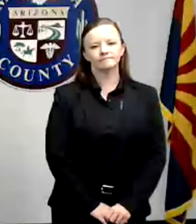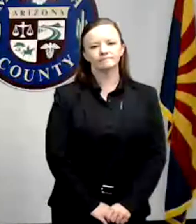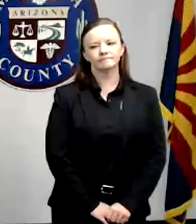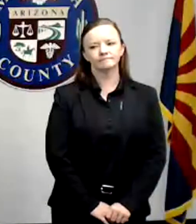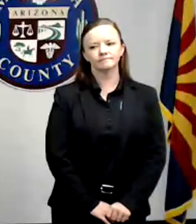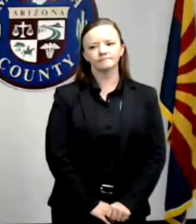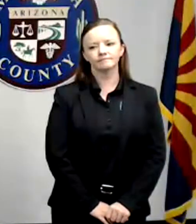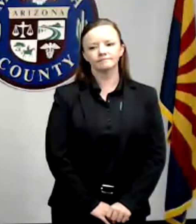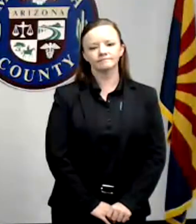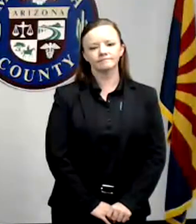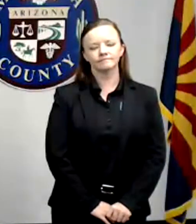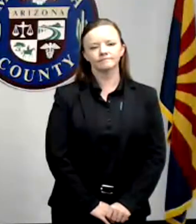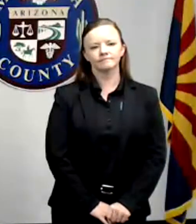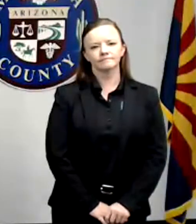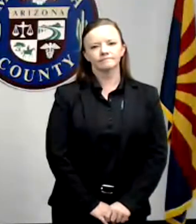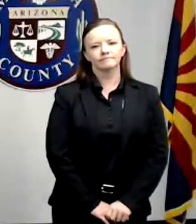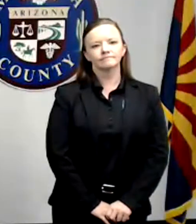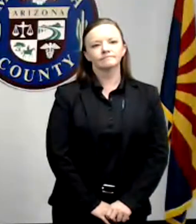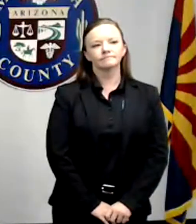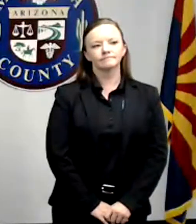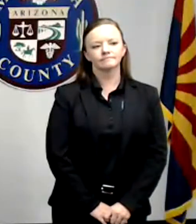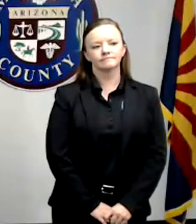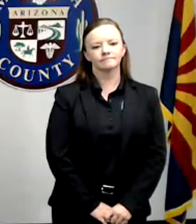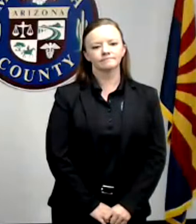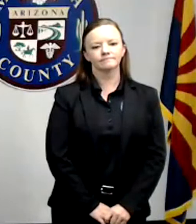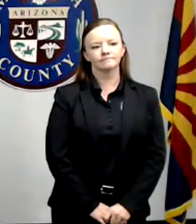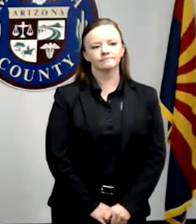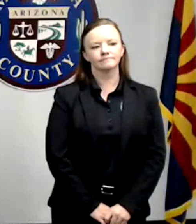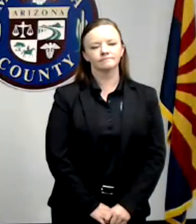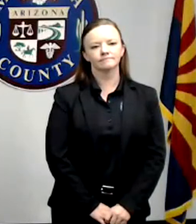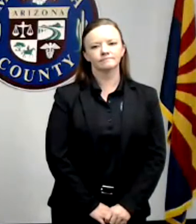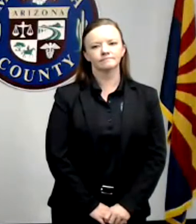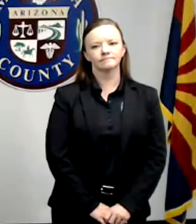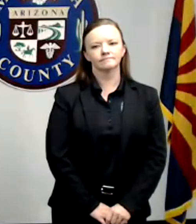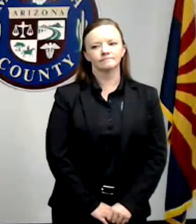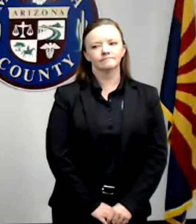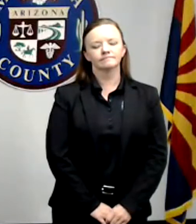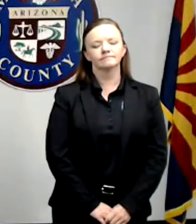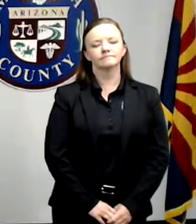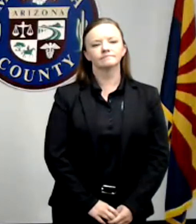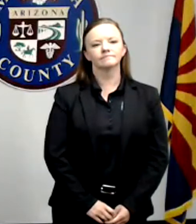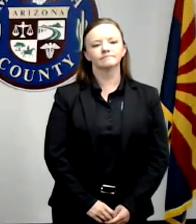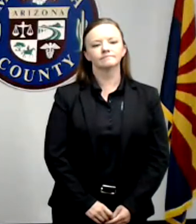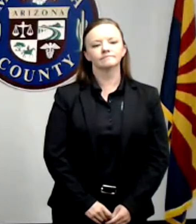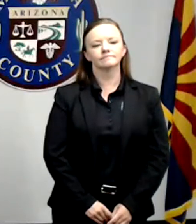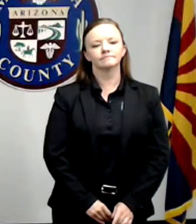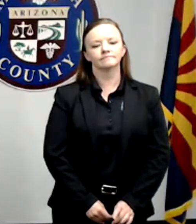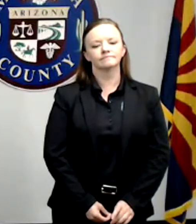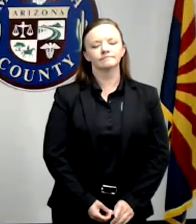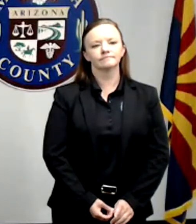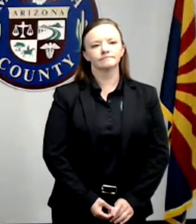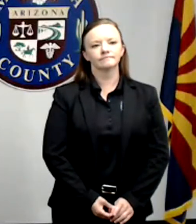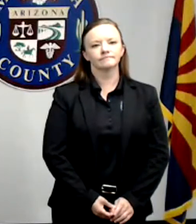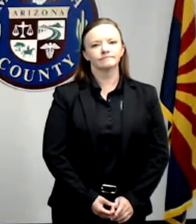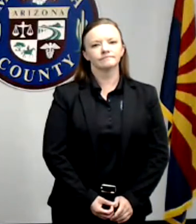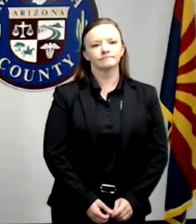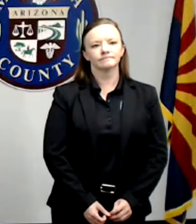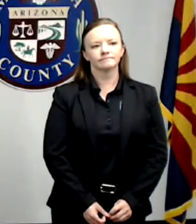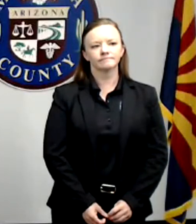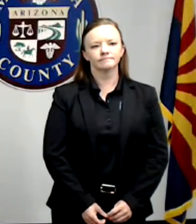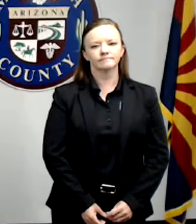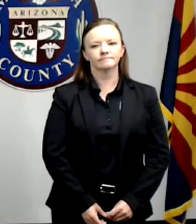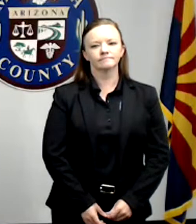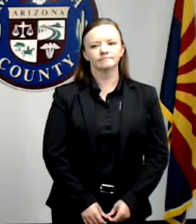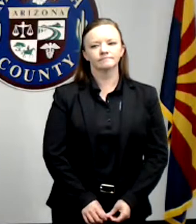semana. Entonces, esos números están un poco bajos. Entre semana, empieza el lunes, la respuesta de los laboratorios regresa el miércoles. Y aproximadamente se ven